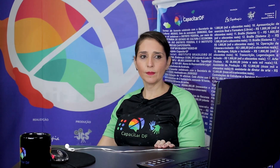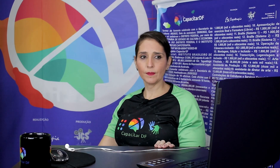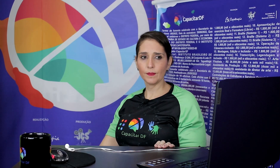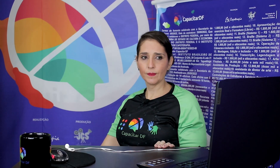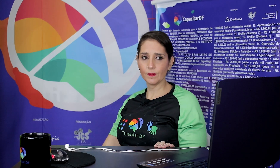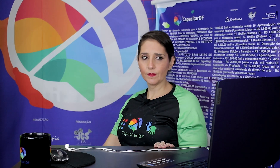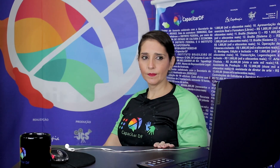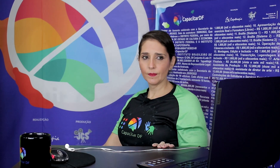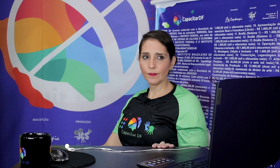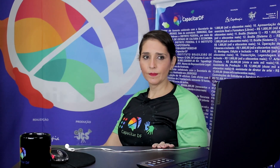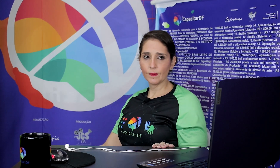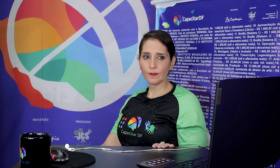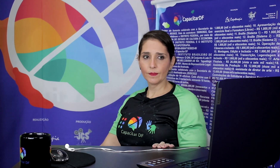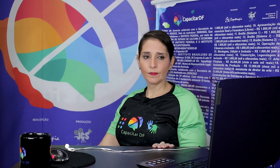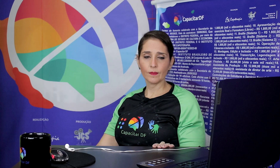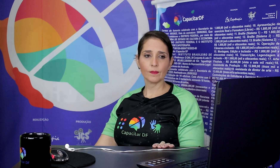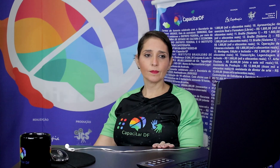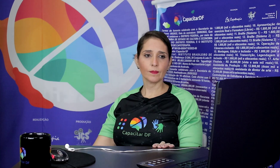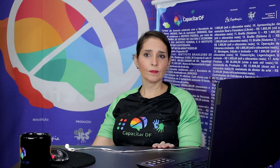lista.